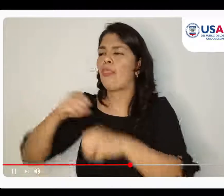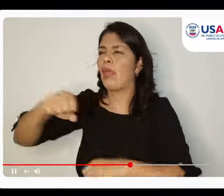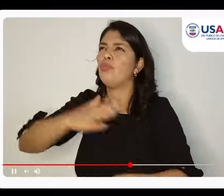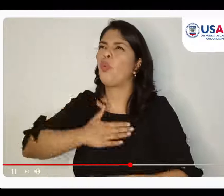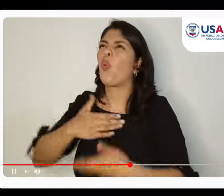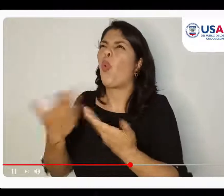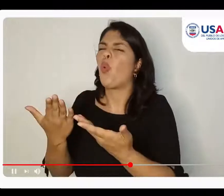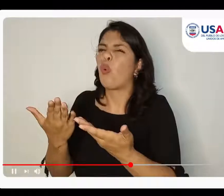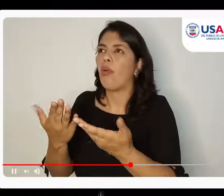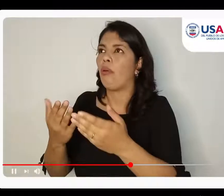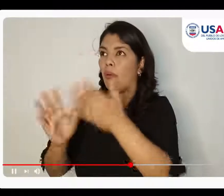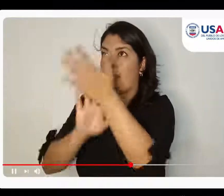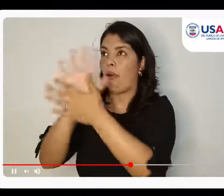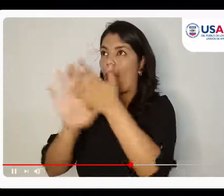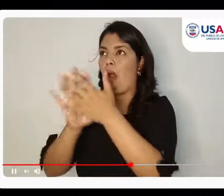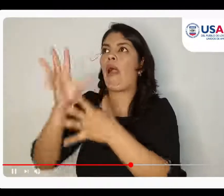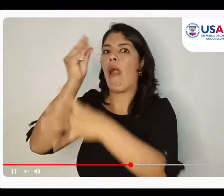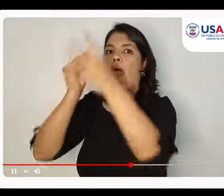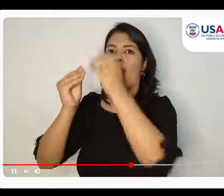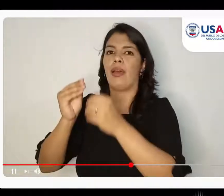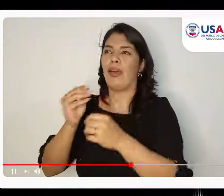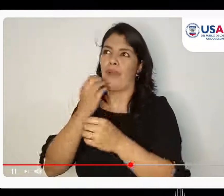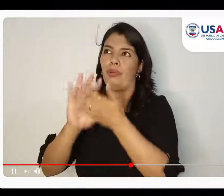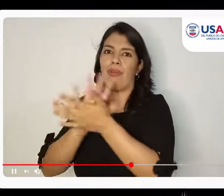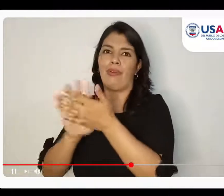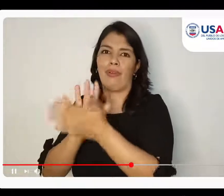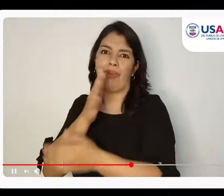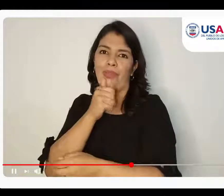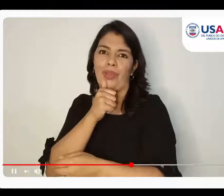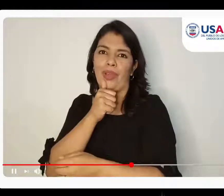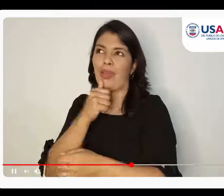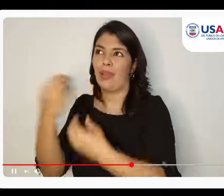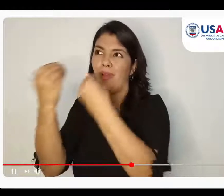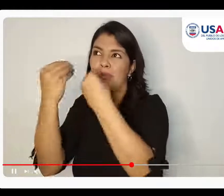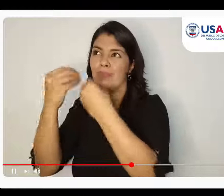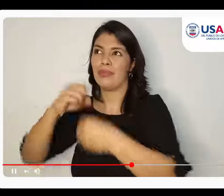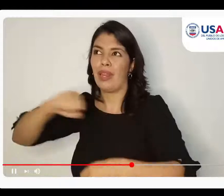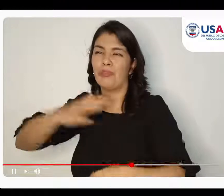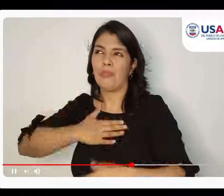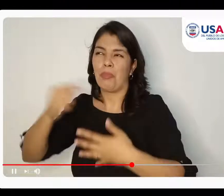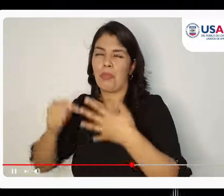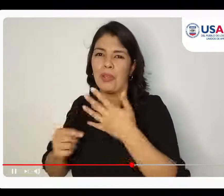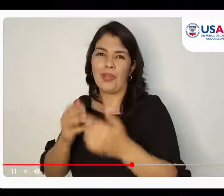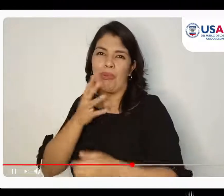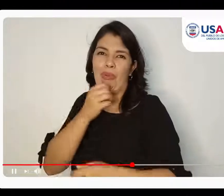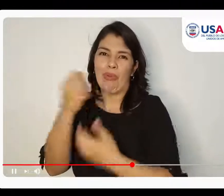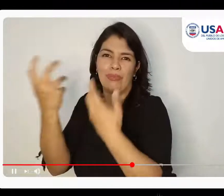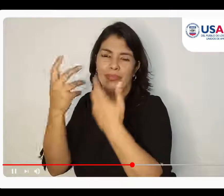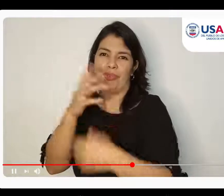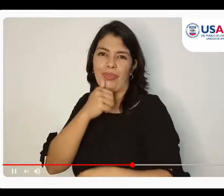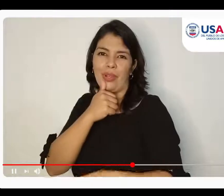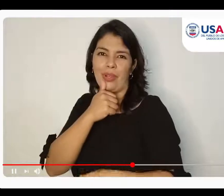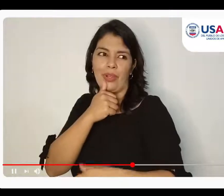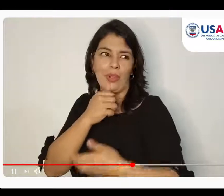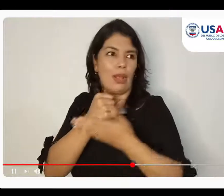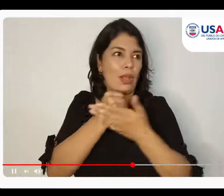los derechos. Entonces, ¿cómo van a poder defender sus derechos, hacerlos valer, participar, ayudar a otros de su